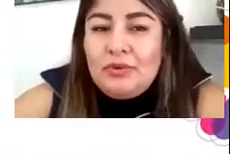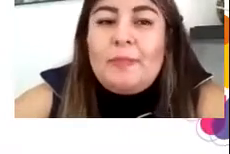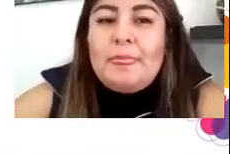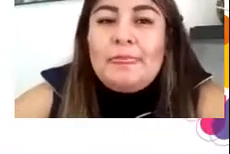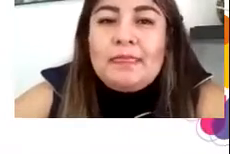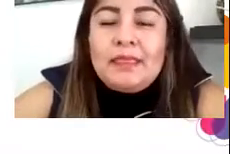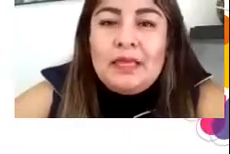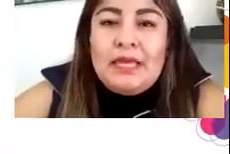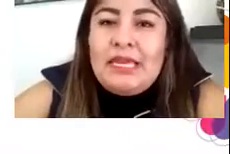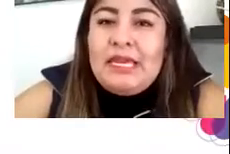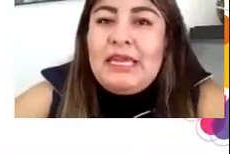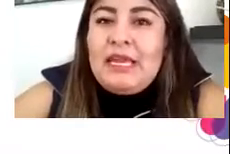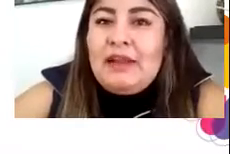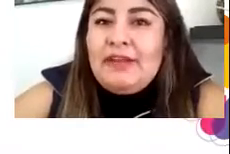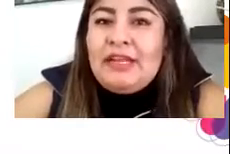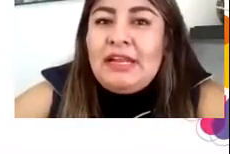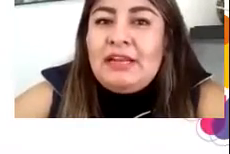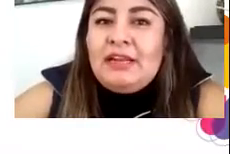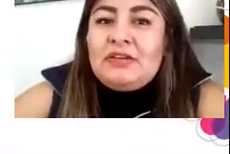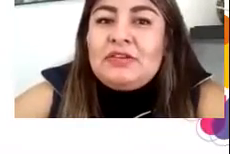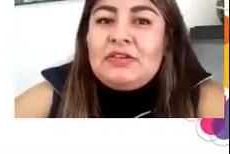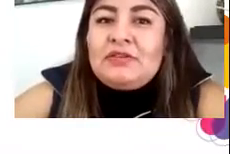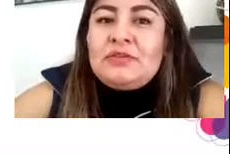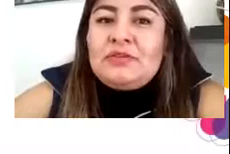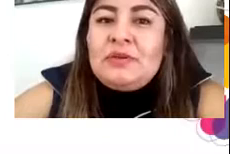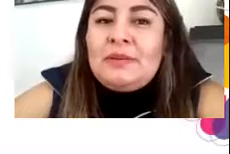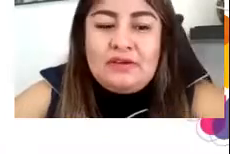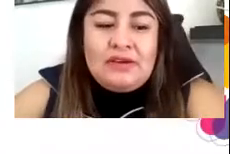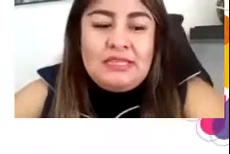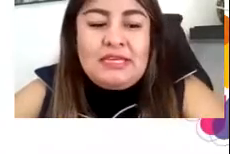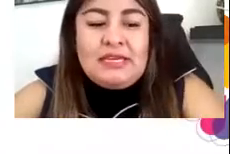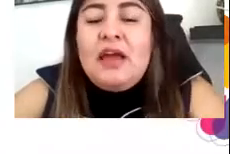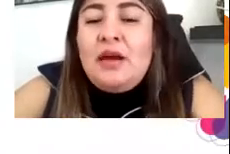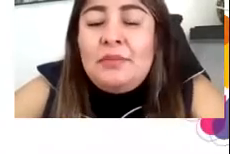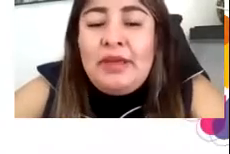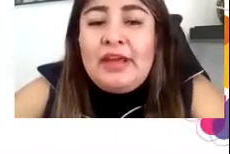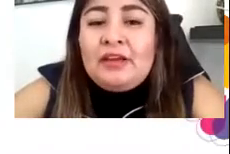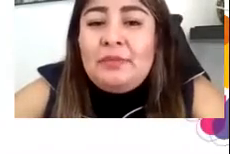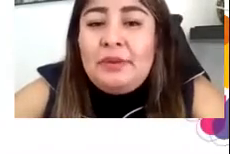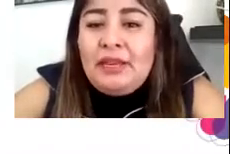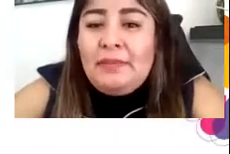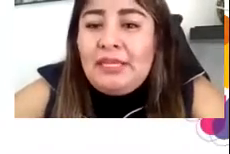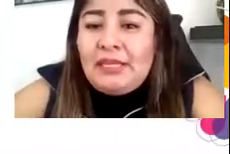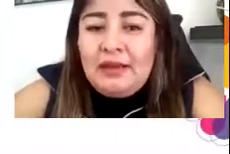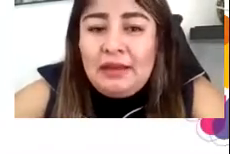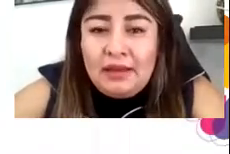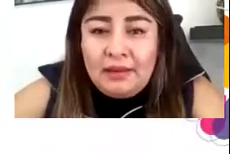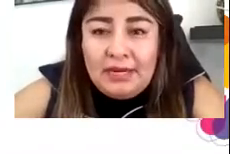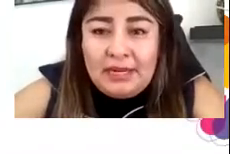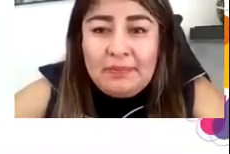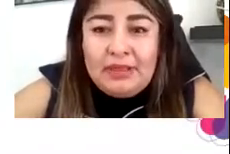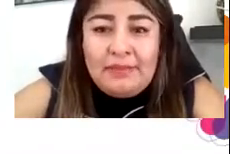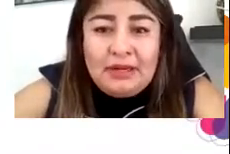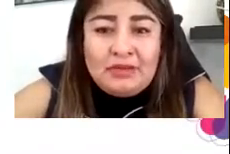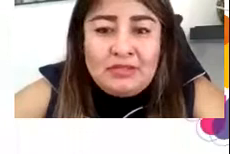uno. Y al final nos vamos a presentar todos en lengua de señas. Voy a dejar de compartir la pantalla para